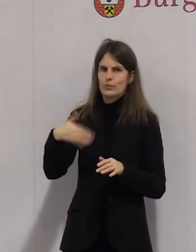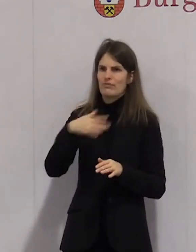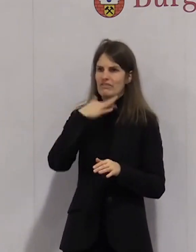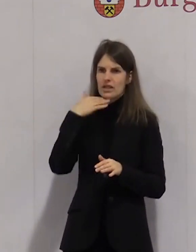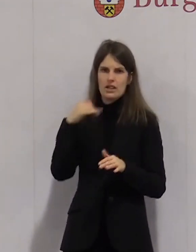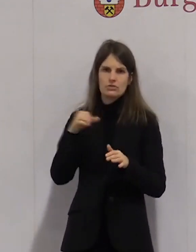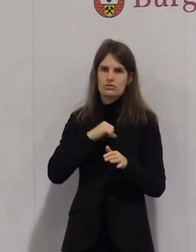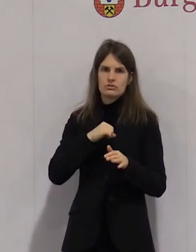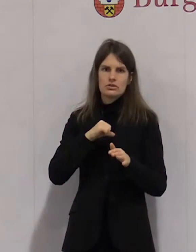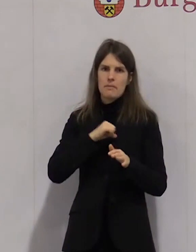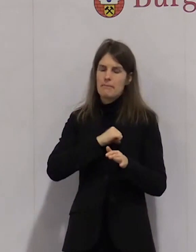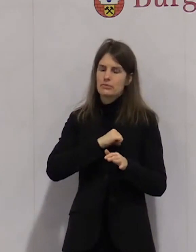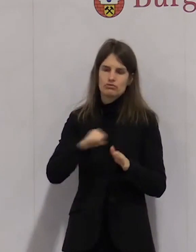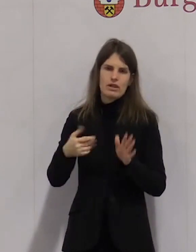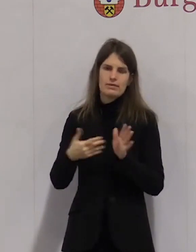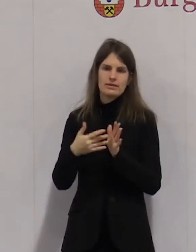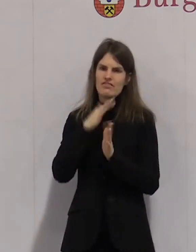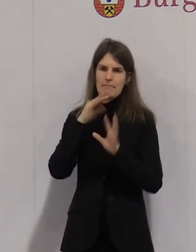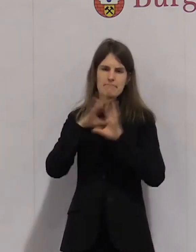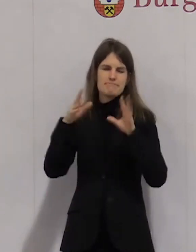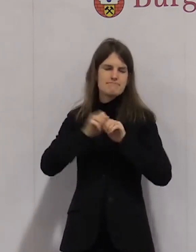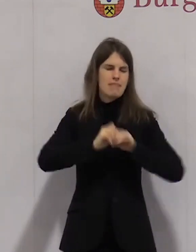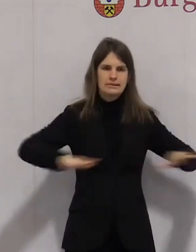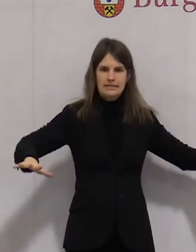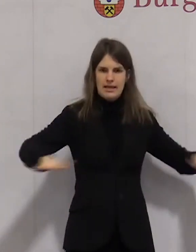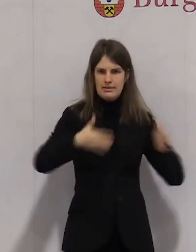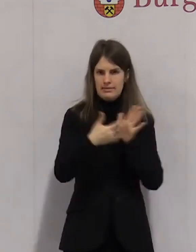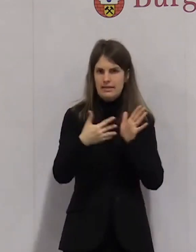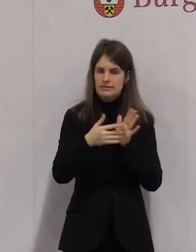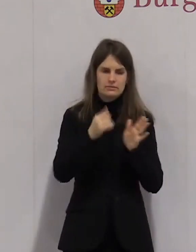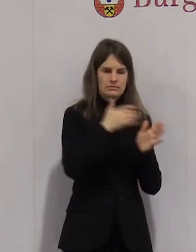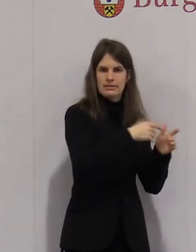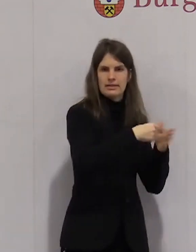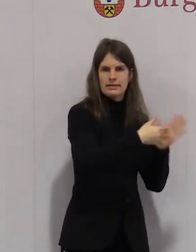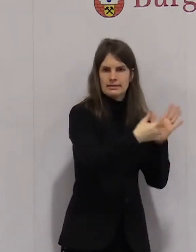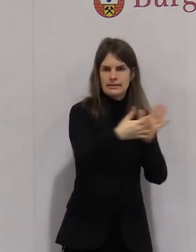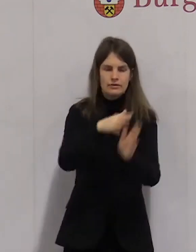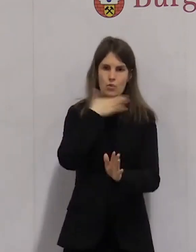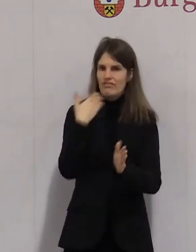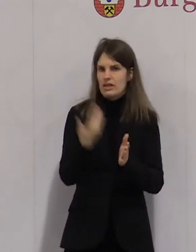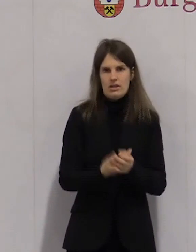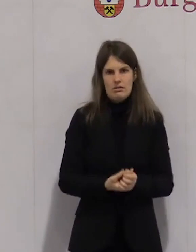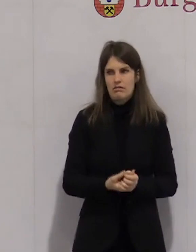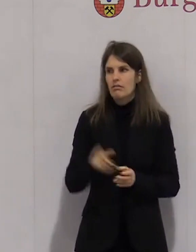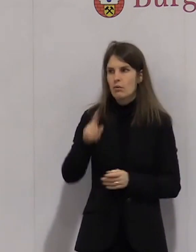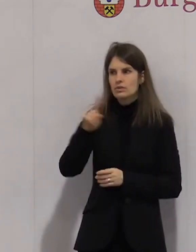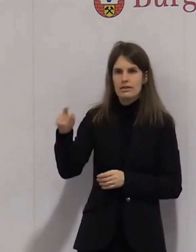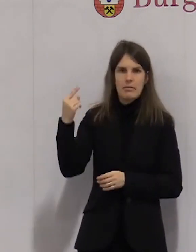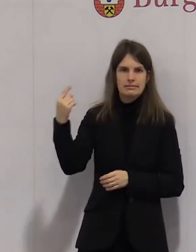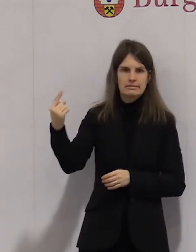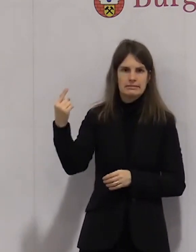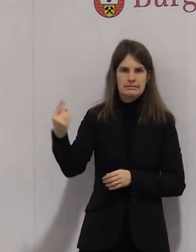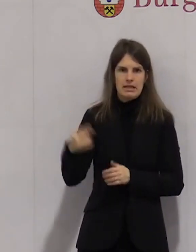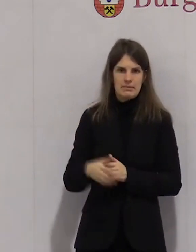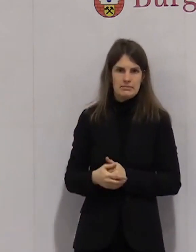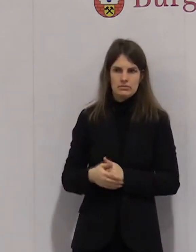von massentests überhaupt durchgeführt ich habe ja gerade davon gesprochen dass mit hilfe des unternehmens server an